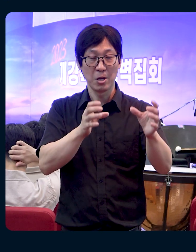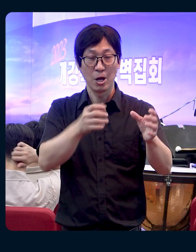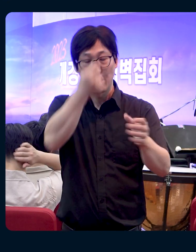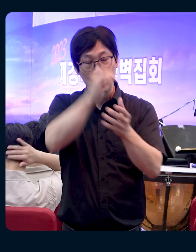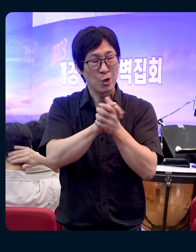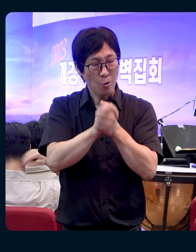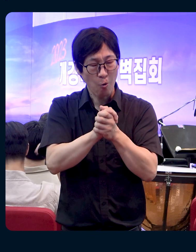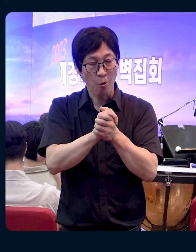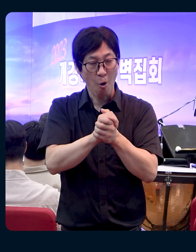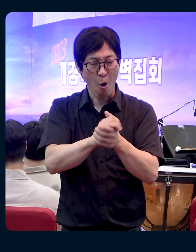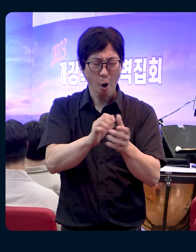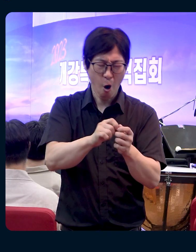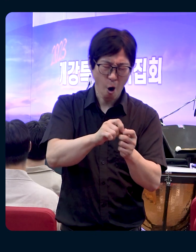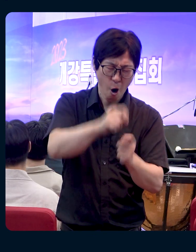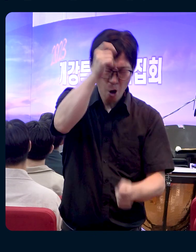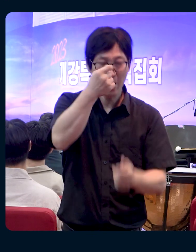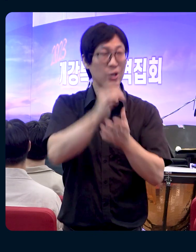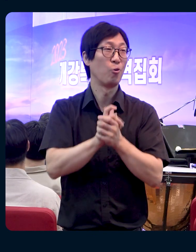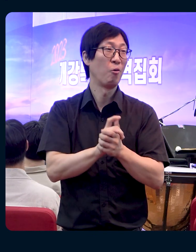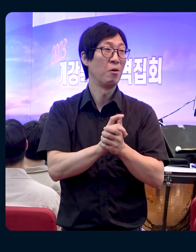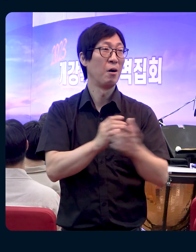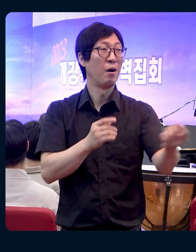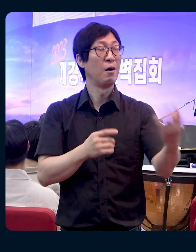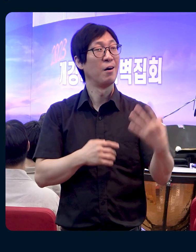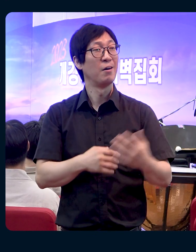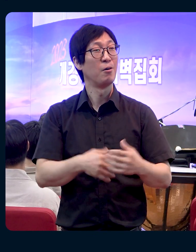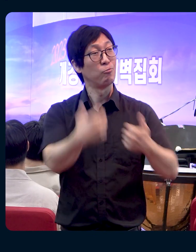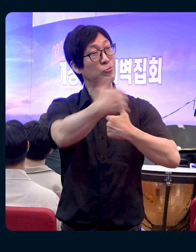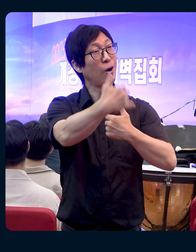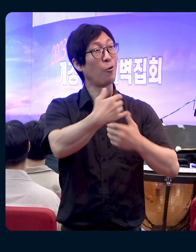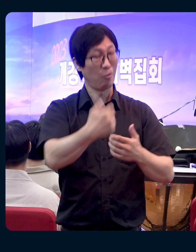전 그게 굉장히 정말 우리